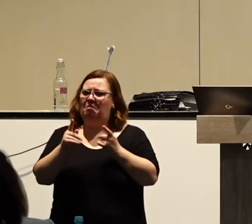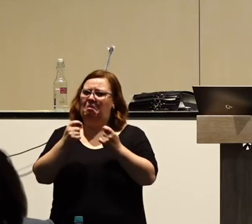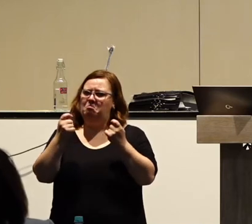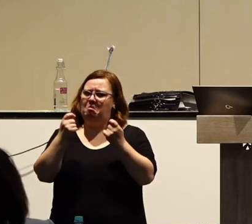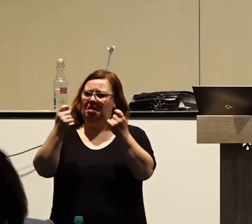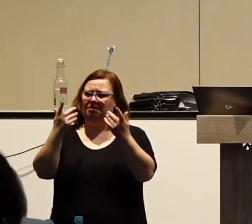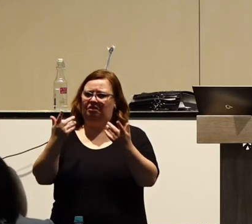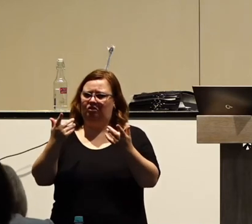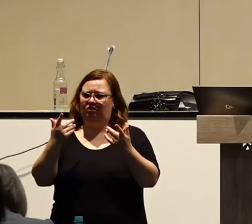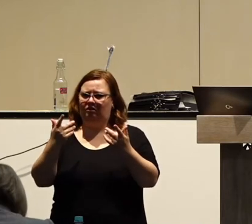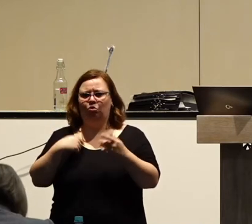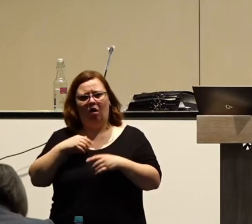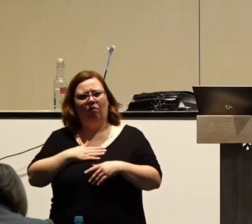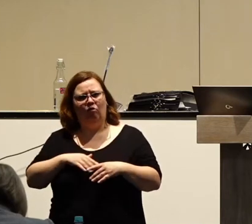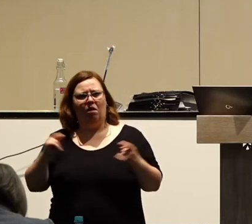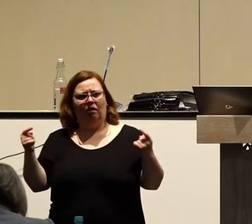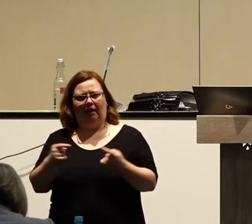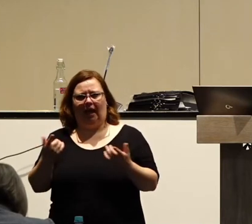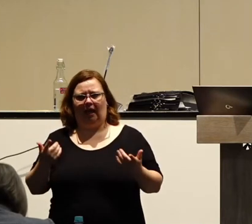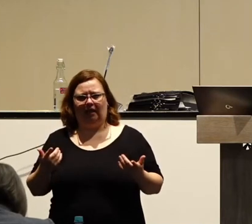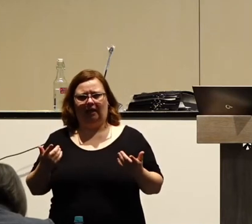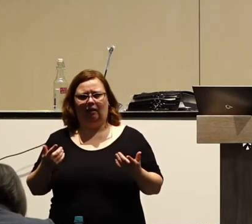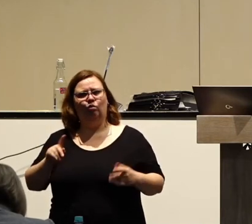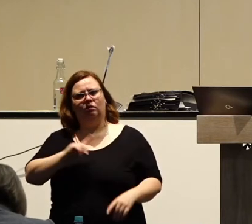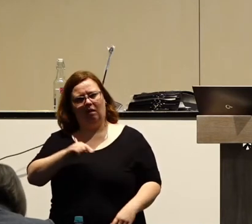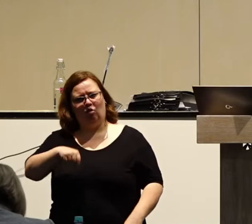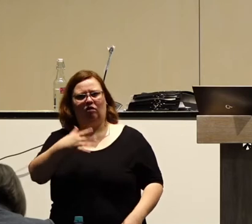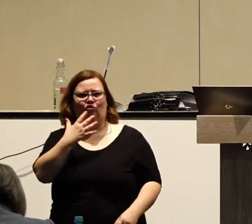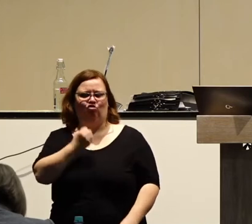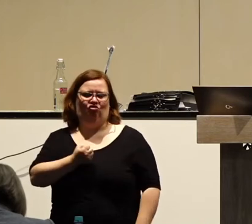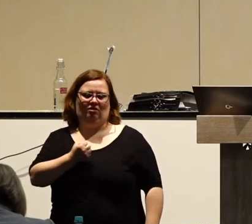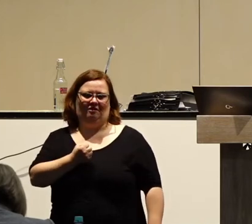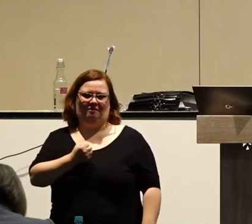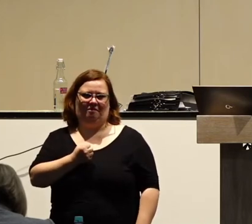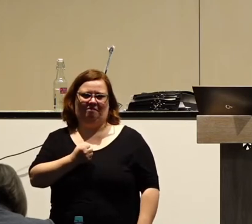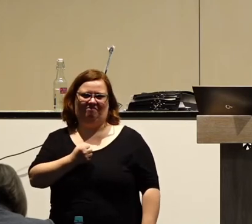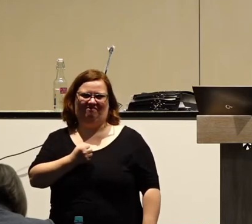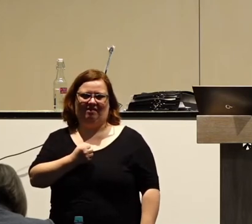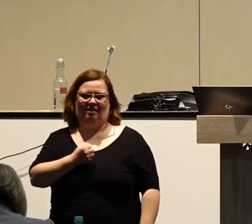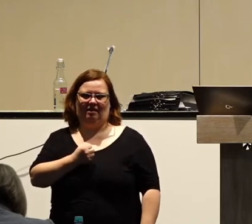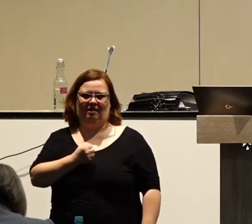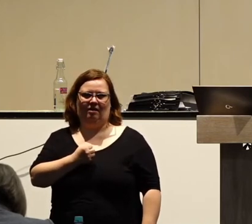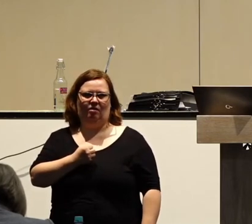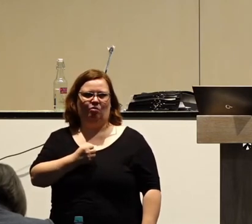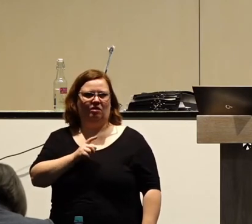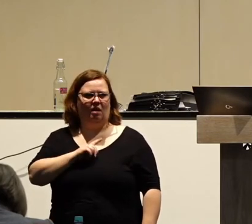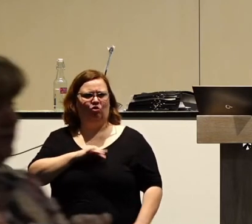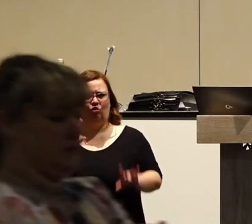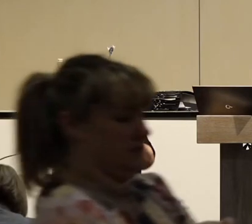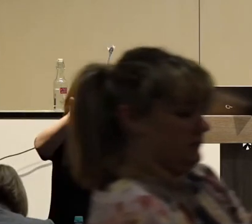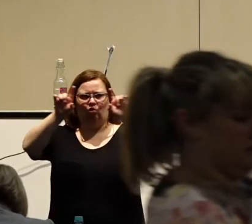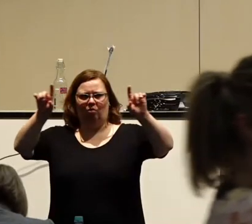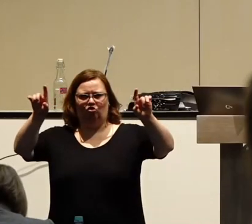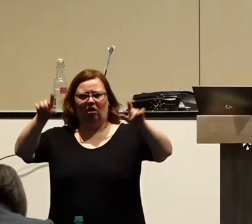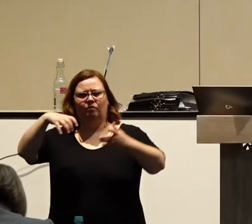es jemanden geben muss, der mal dagegen redet. Und das möchte ich heute sein. Ich stoße mich schon an der Überschrift, es